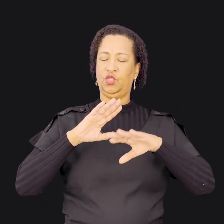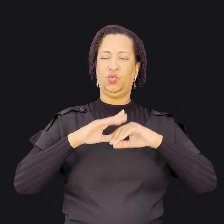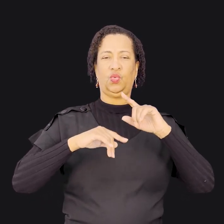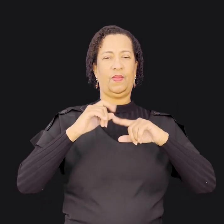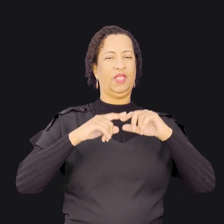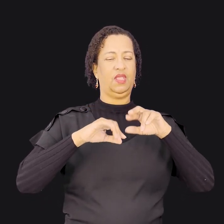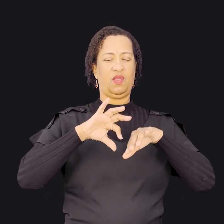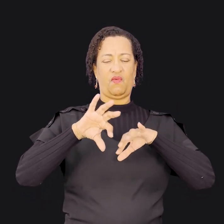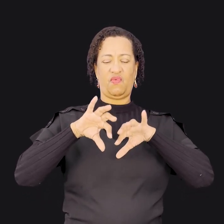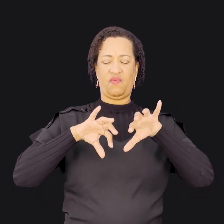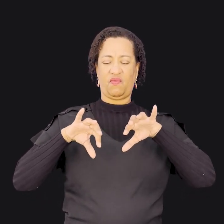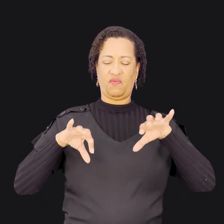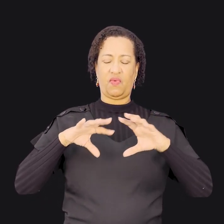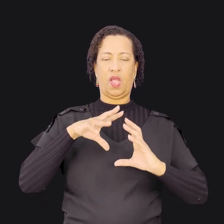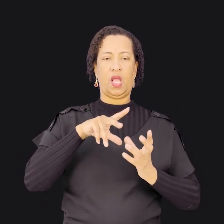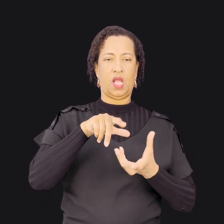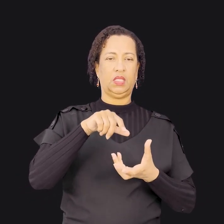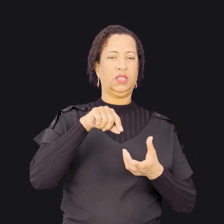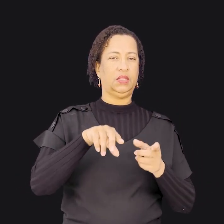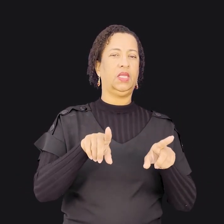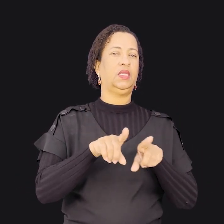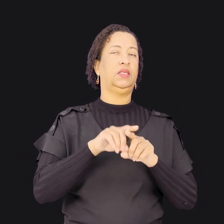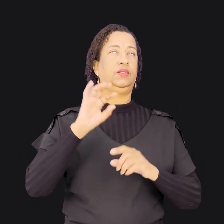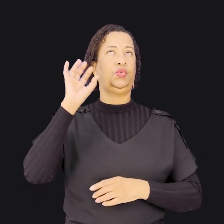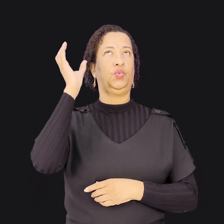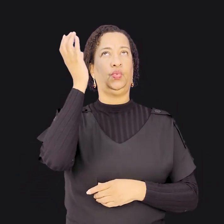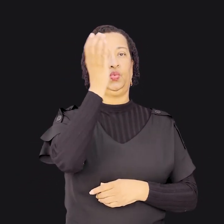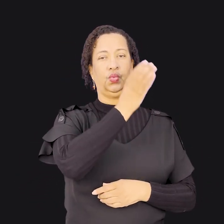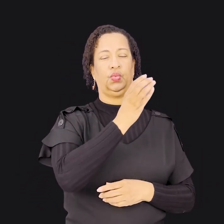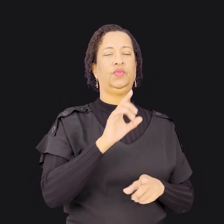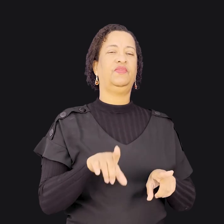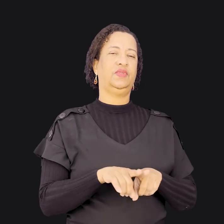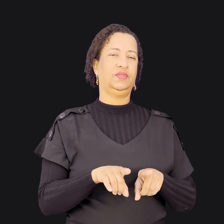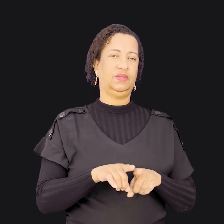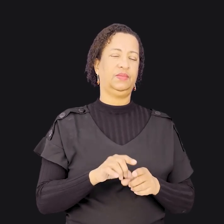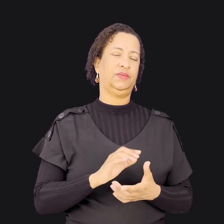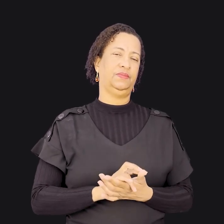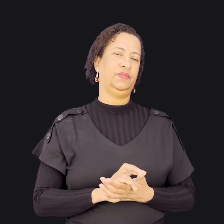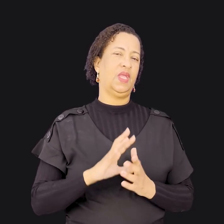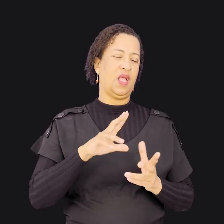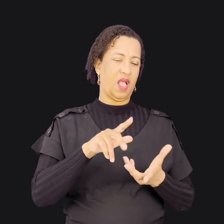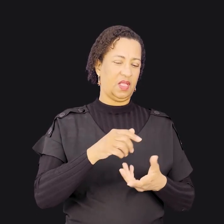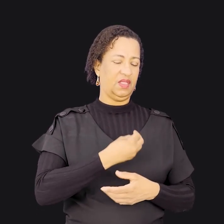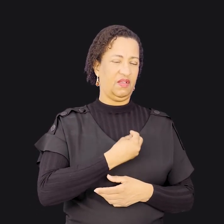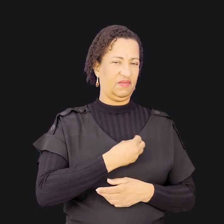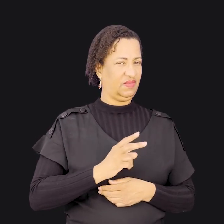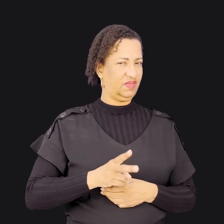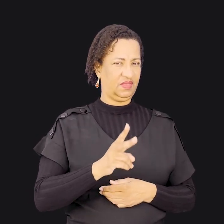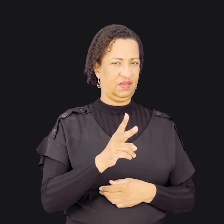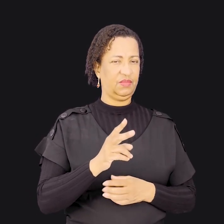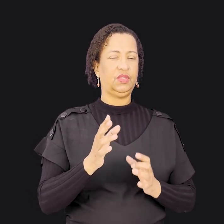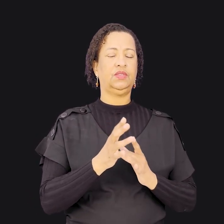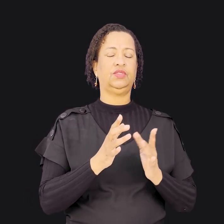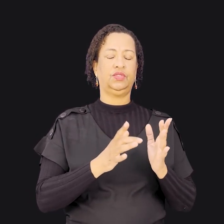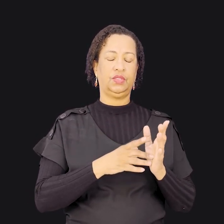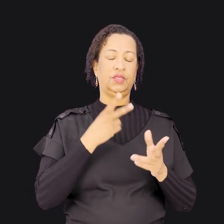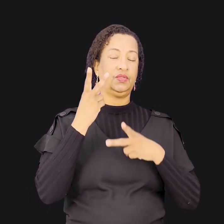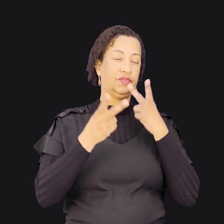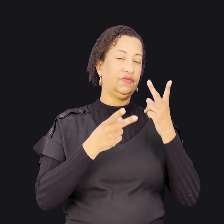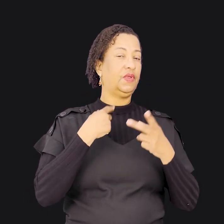toda a matéria, não só sobre a terra, mas também em todo o universo. Será que a terra vai sempre existir? Jesus disse que passarão os